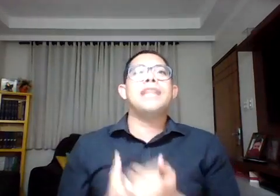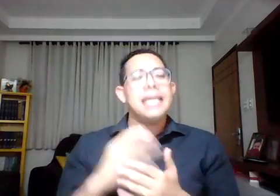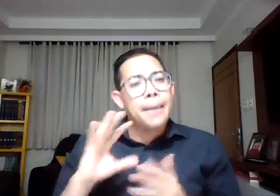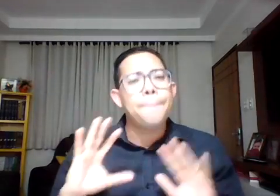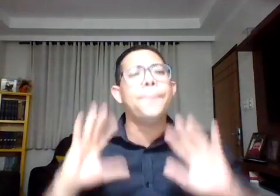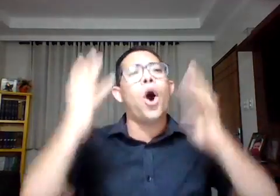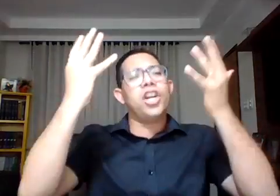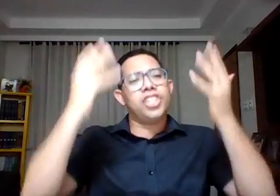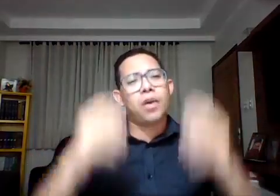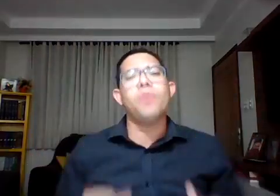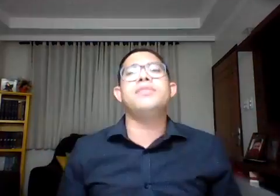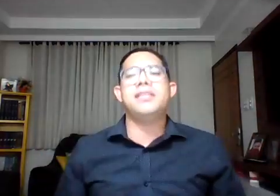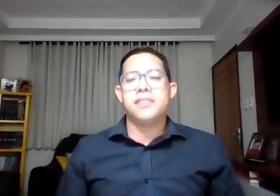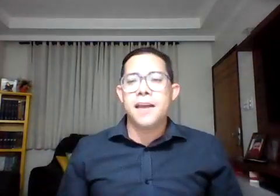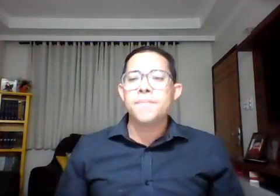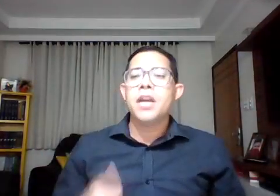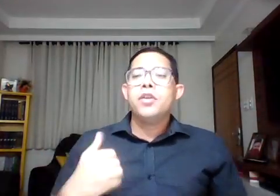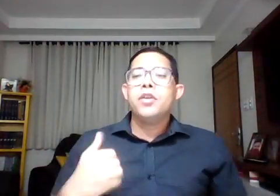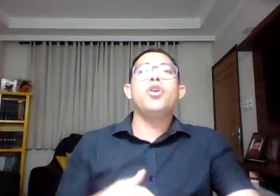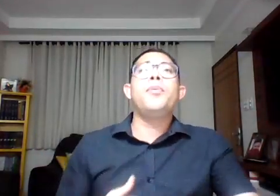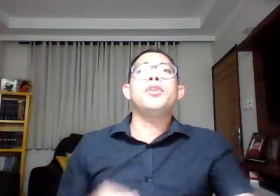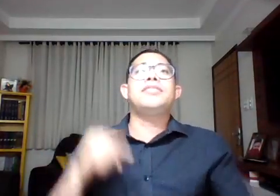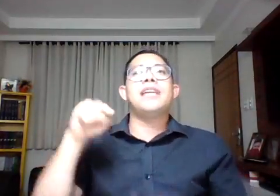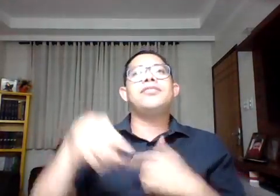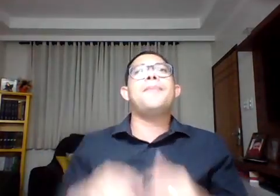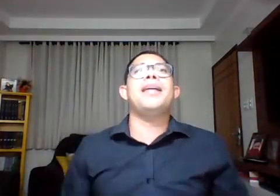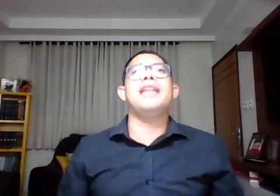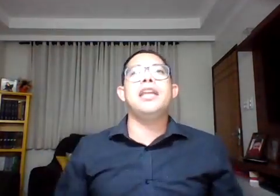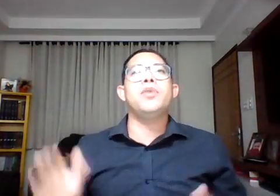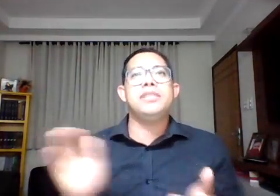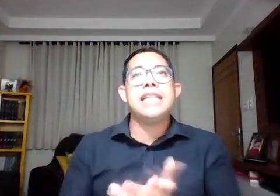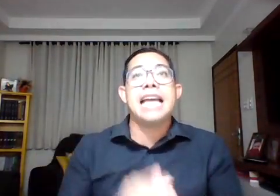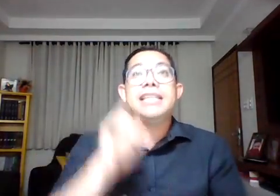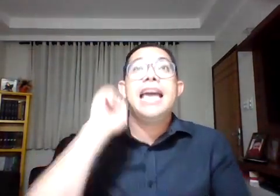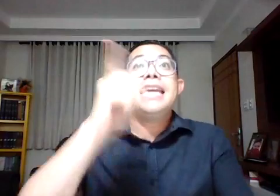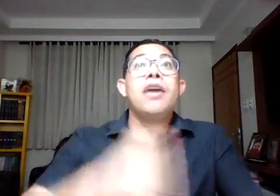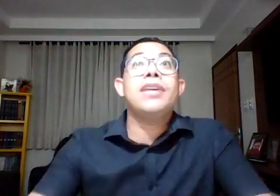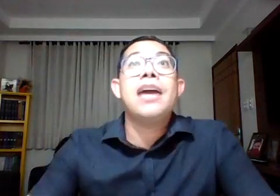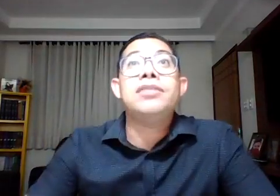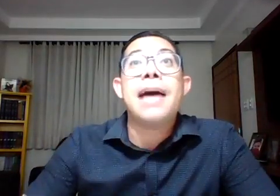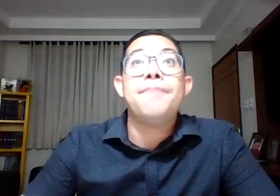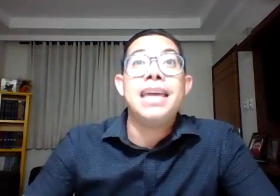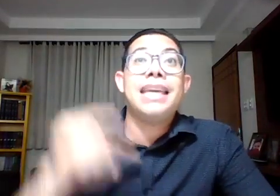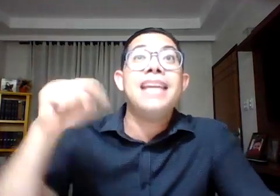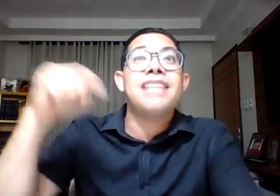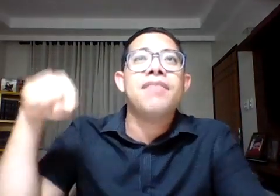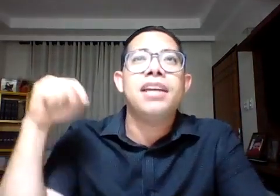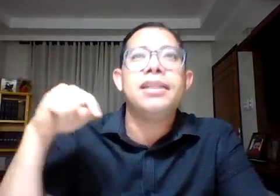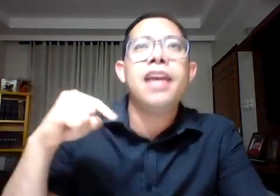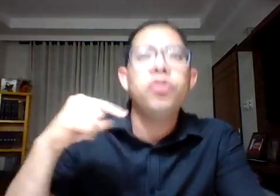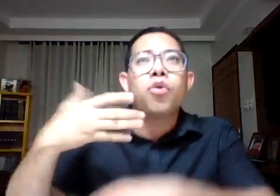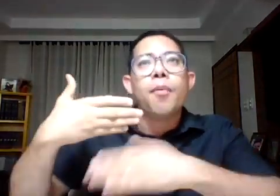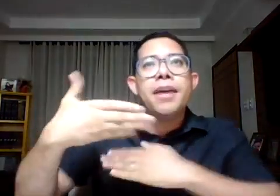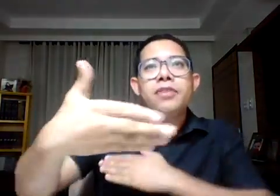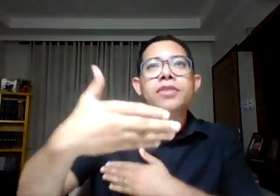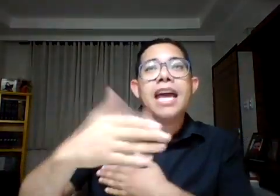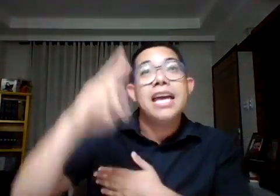que pode acontecer no seu processo de aprender língua de sinais. E aí eu quero saber, quem estava aqui desde o começo, né, se